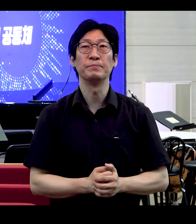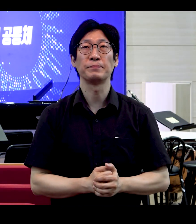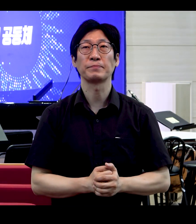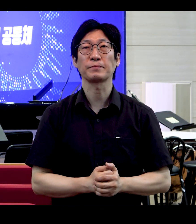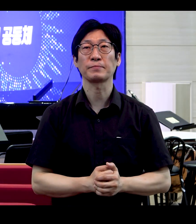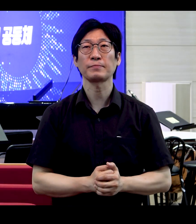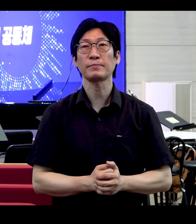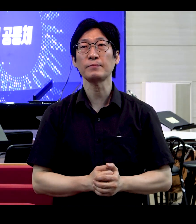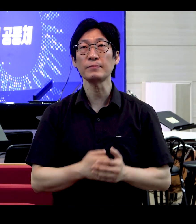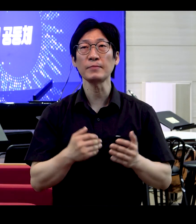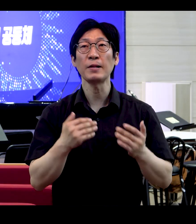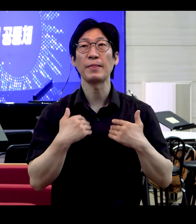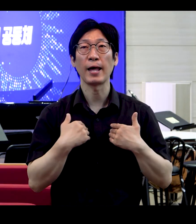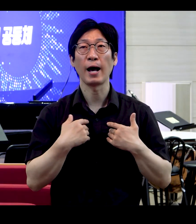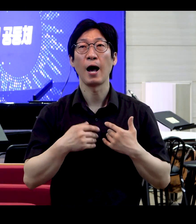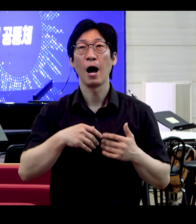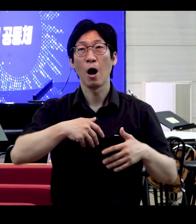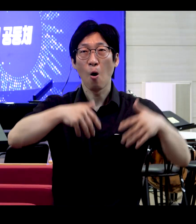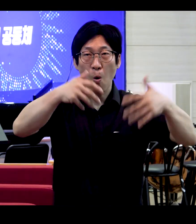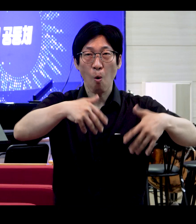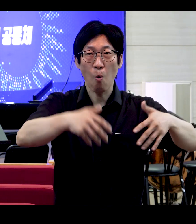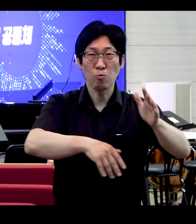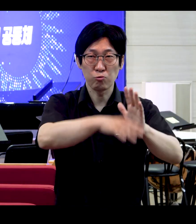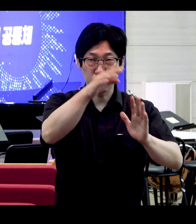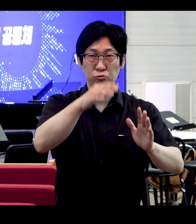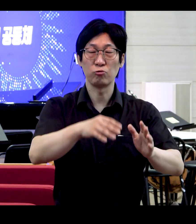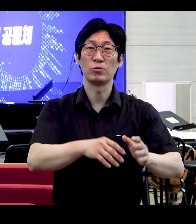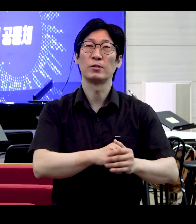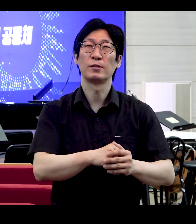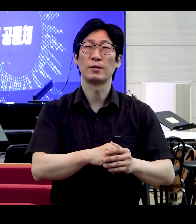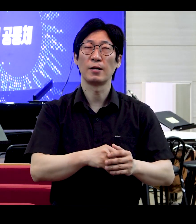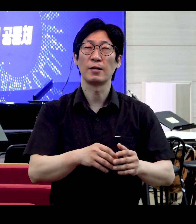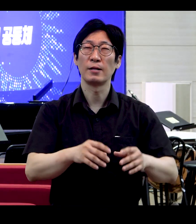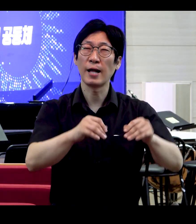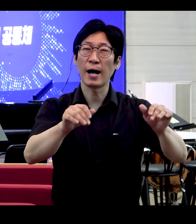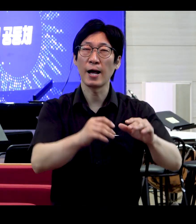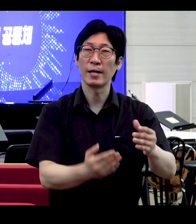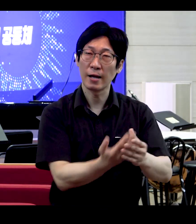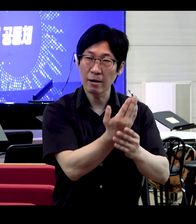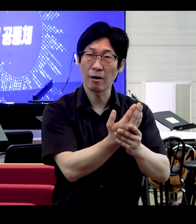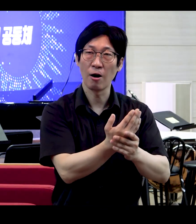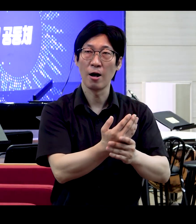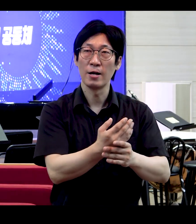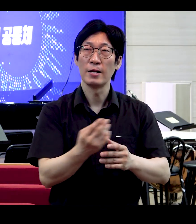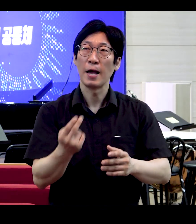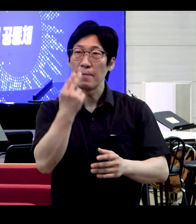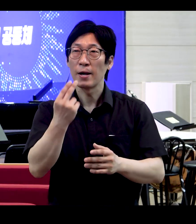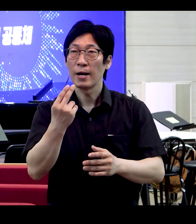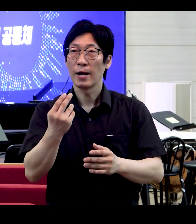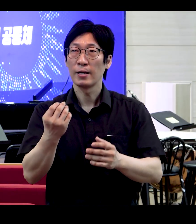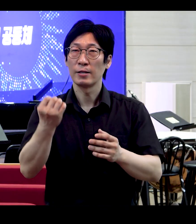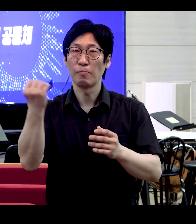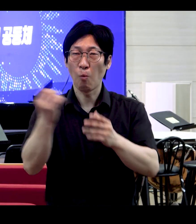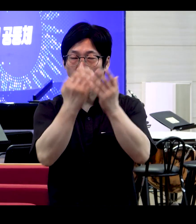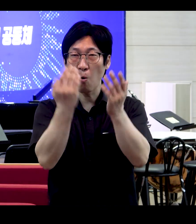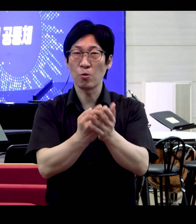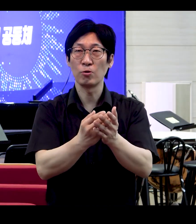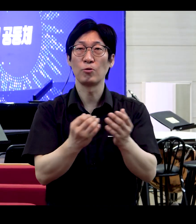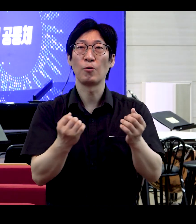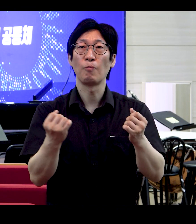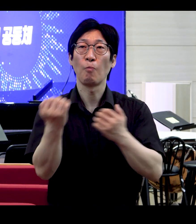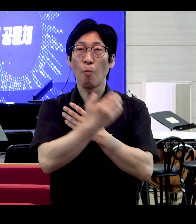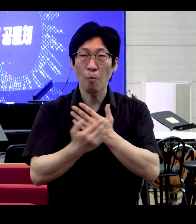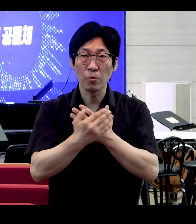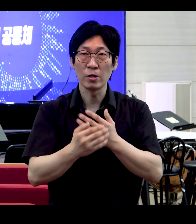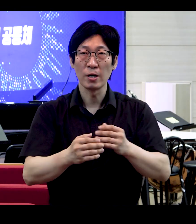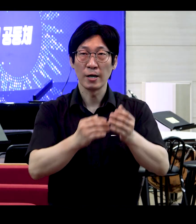6장 17절 같이 읽습니다. 내가 홍수를 땅에 일으켜 무릇 생명의 기운이 있는 모든 육체를